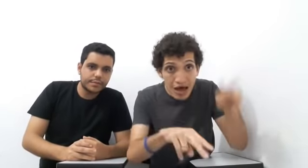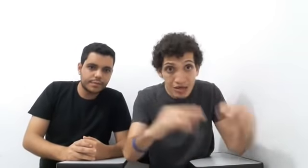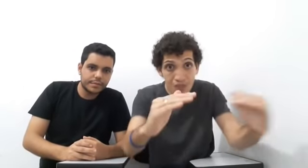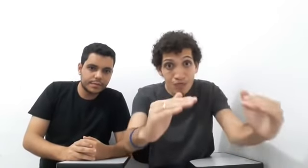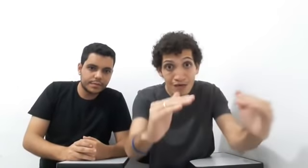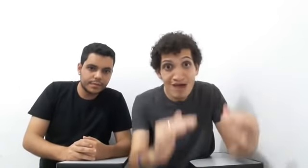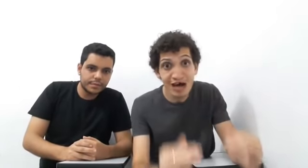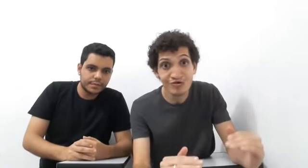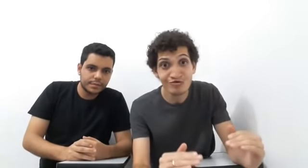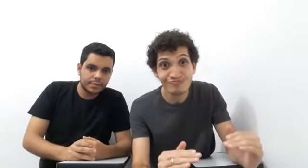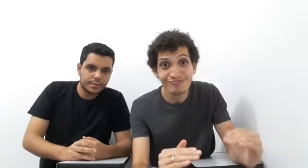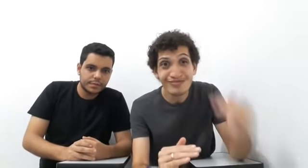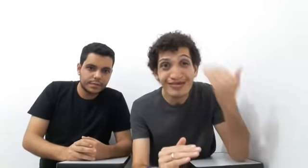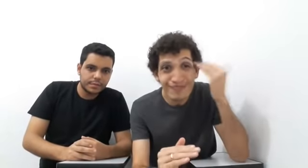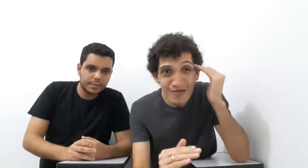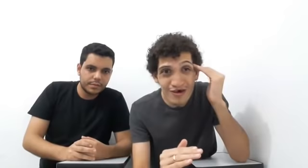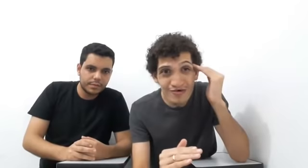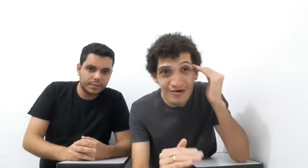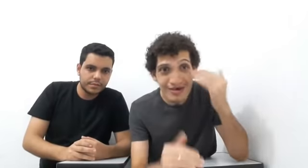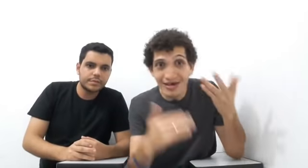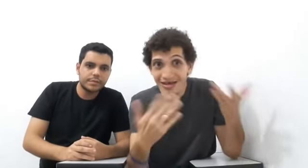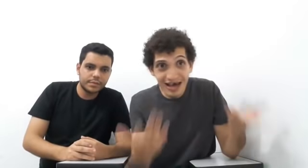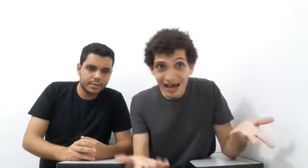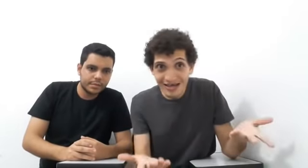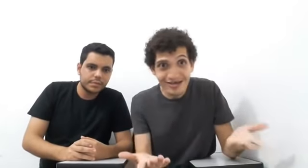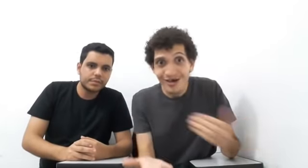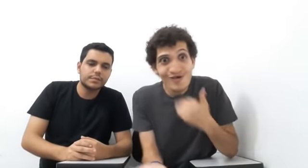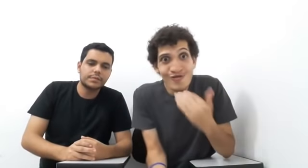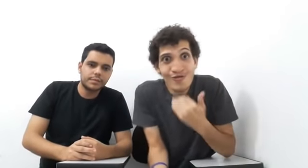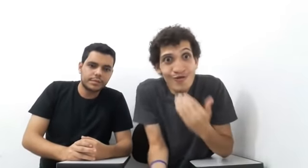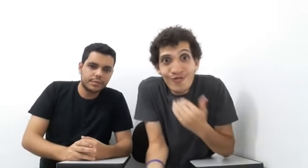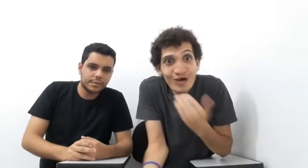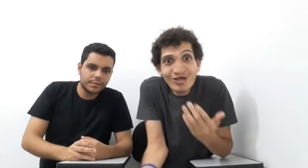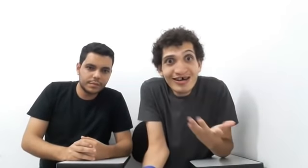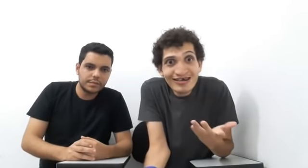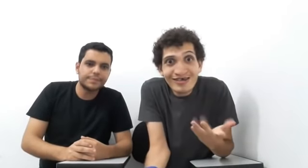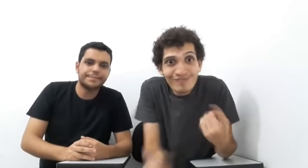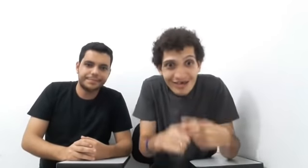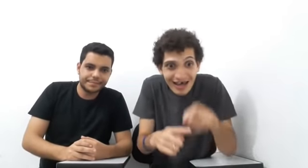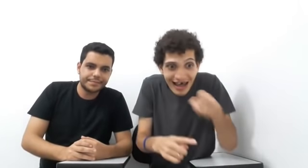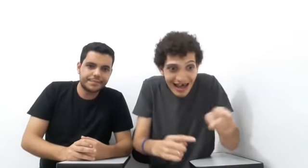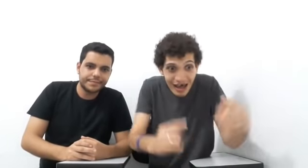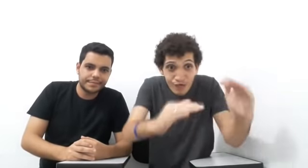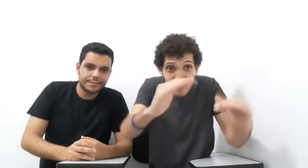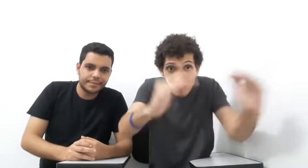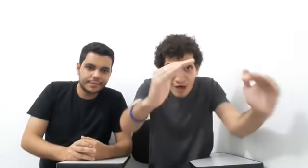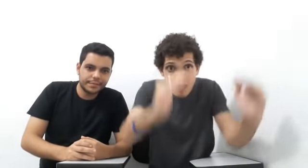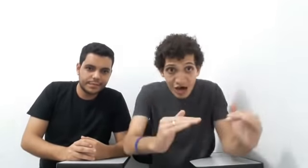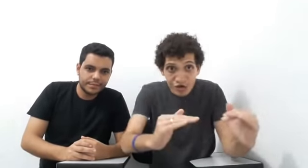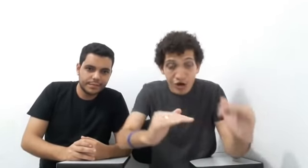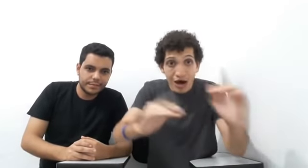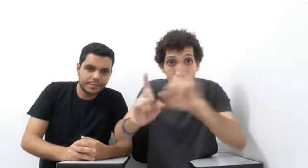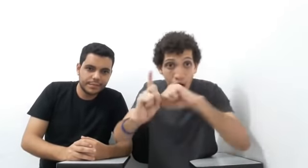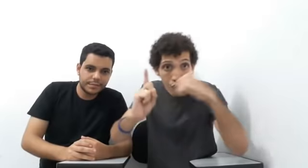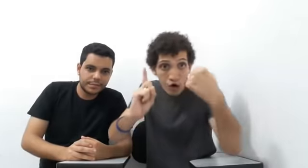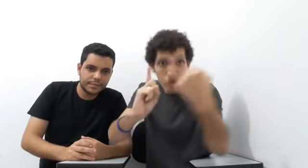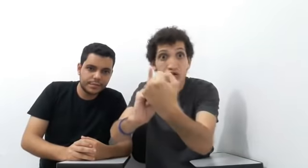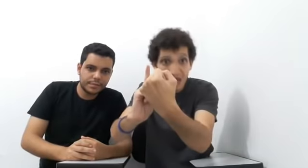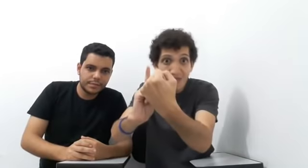avaliação estava baixo, entendeu? E aí, não adianta, porque o nível é baixo. A sociedade,